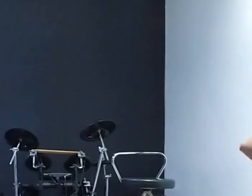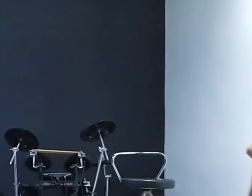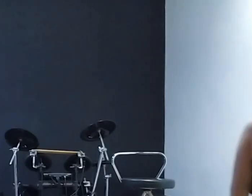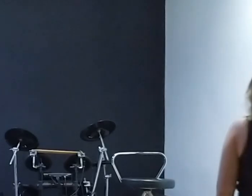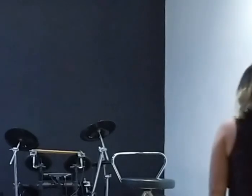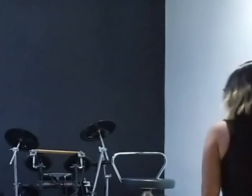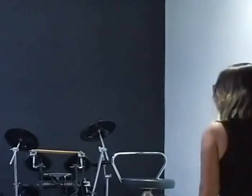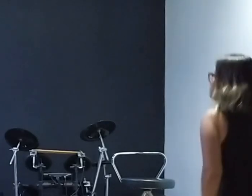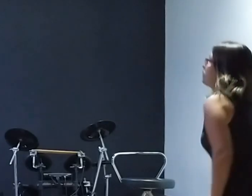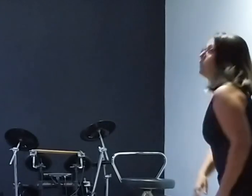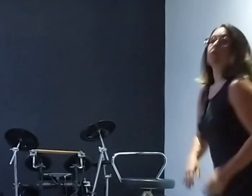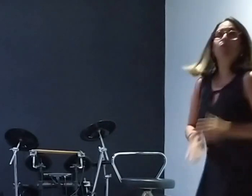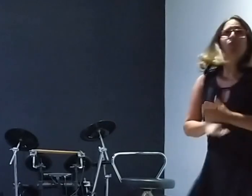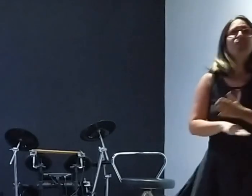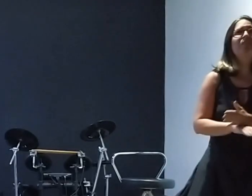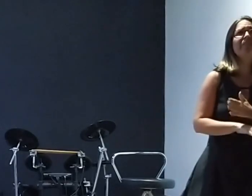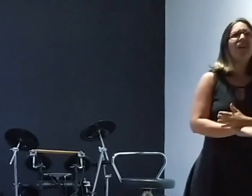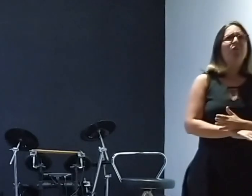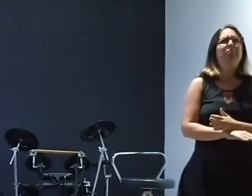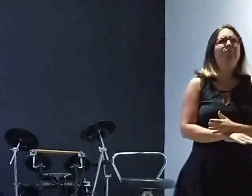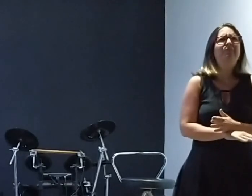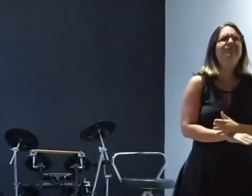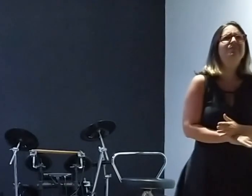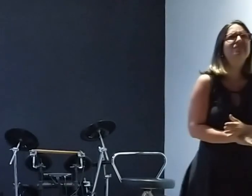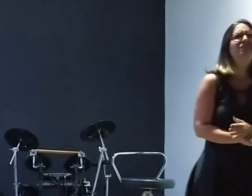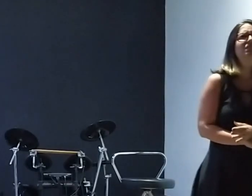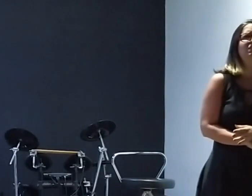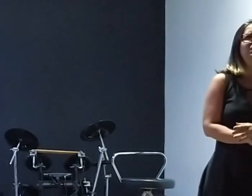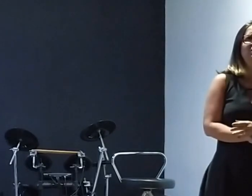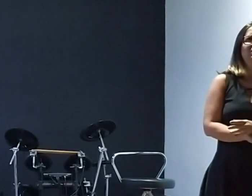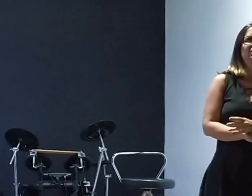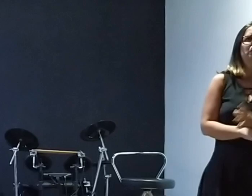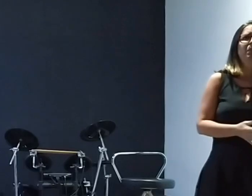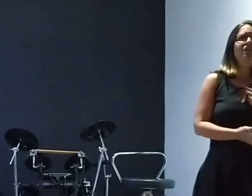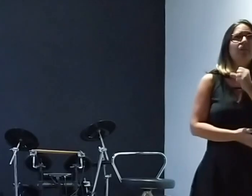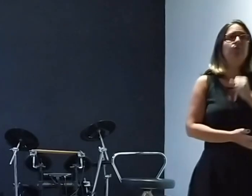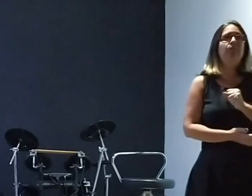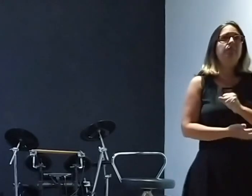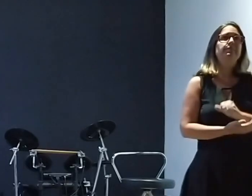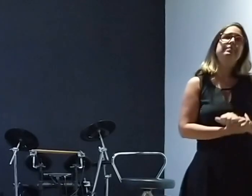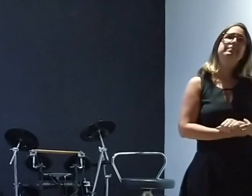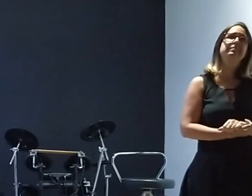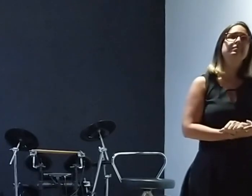Quanto tempo? 15 minutos. Vai ser de recuperação de corpo, não restante.